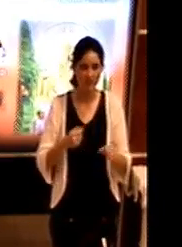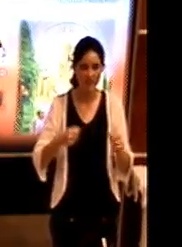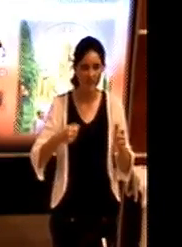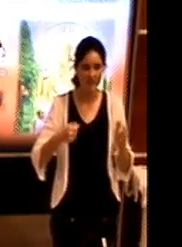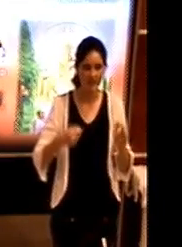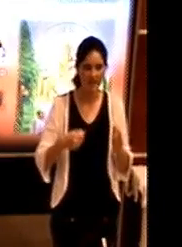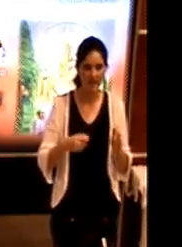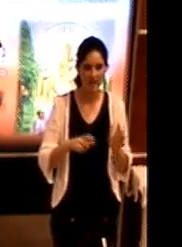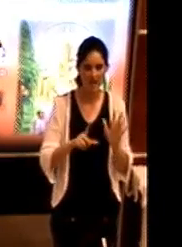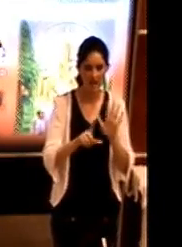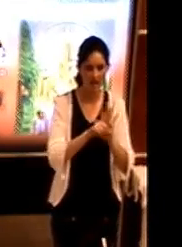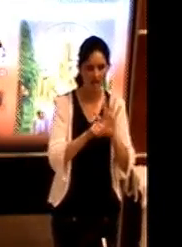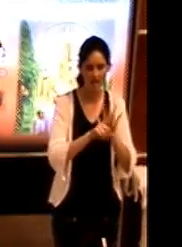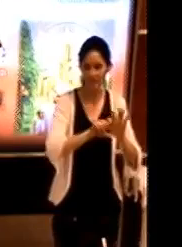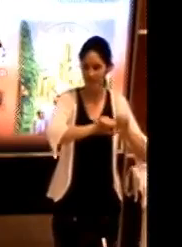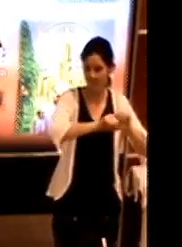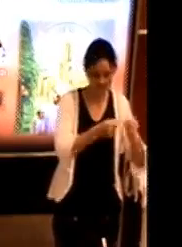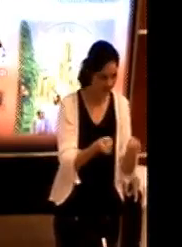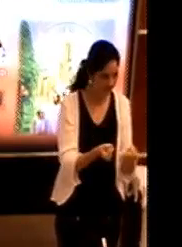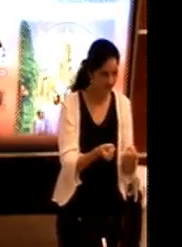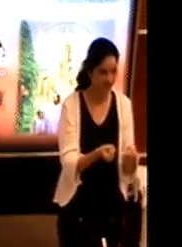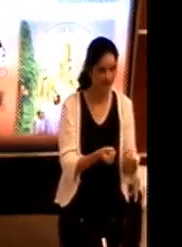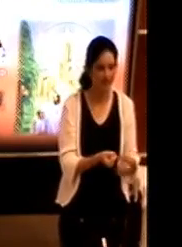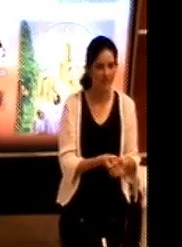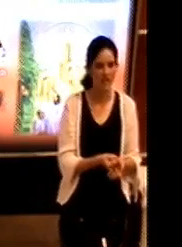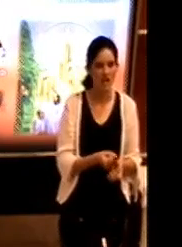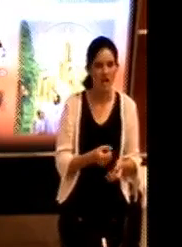de la carne, como Jesús dijo, porque la carne es débil,